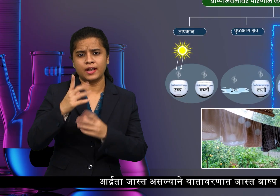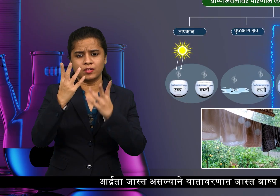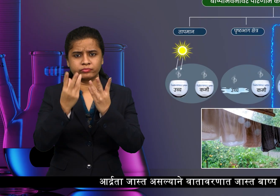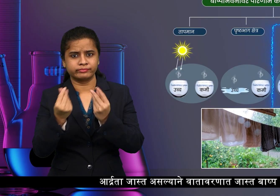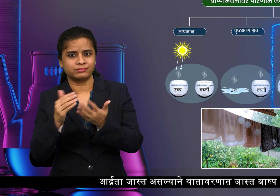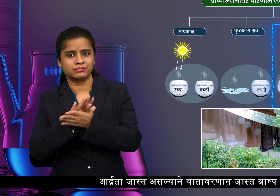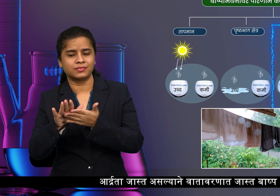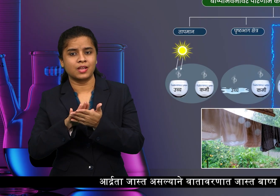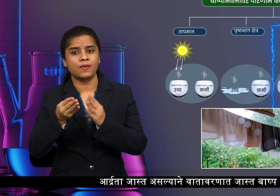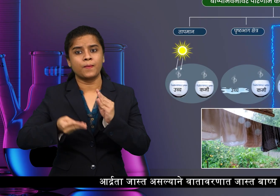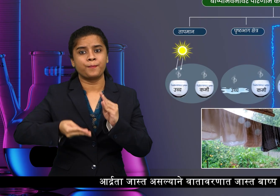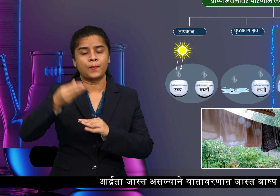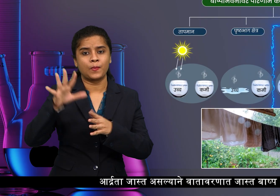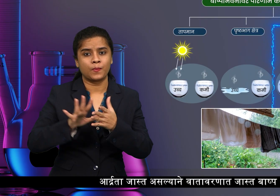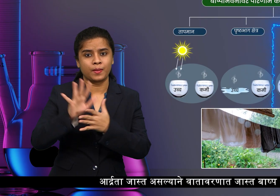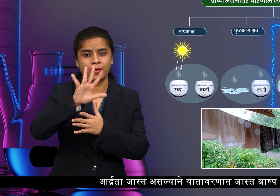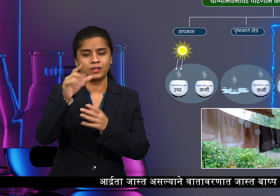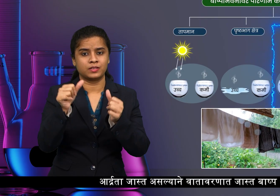वातावरणात जास्त बाष्प असते.